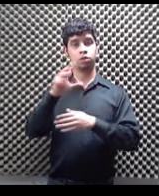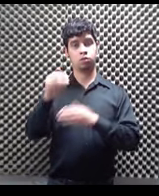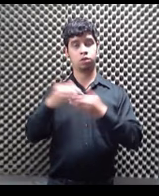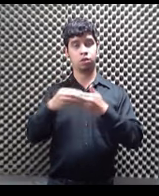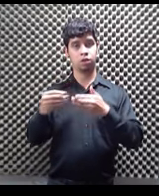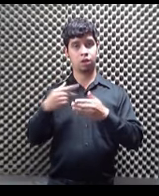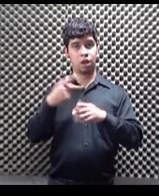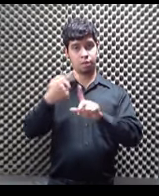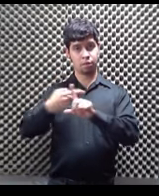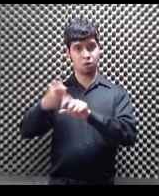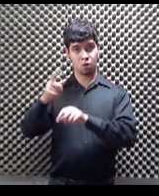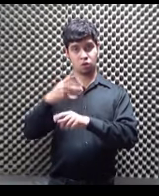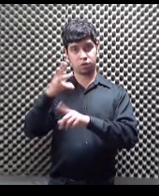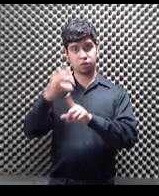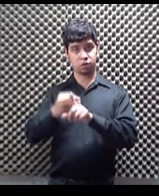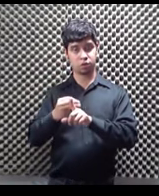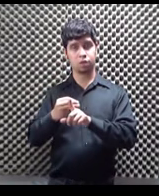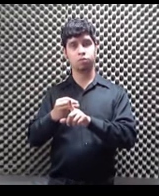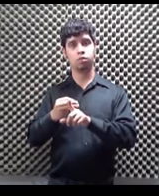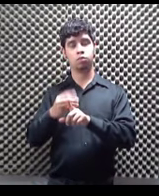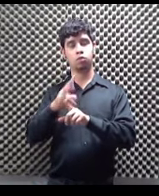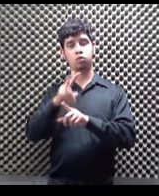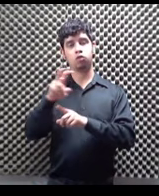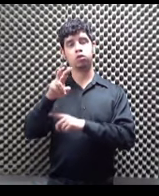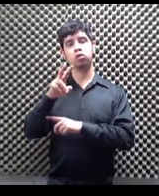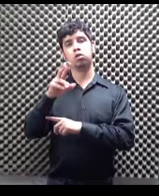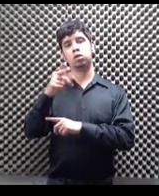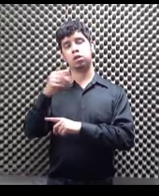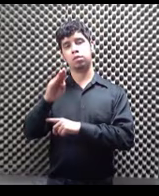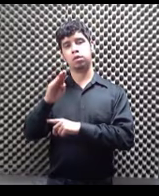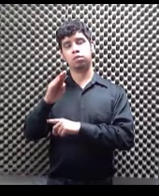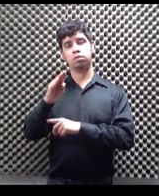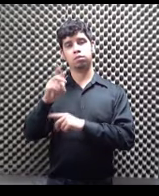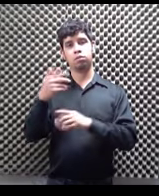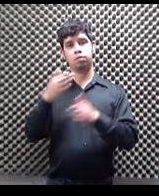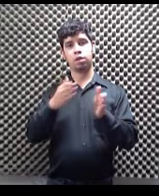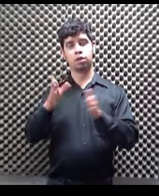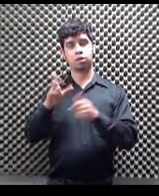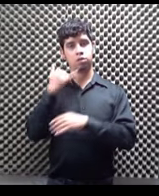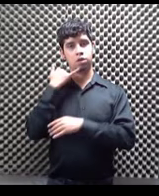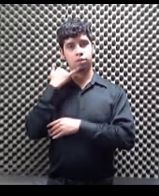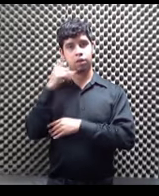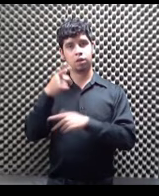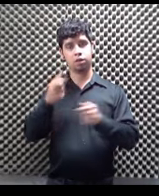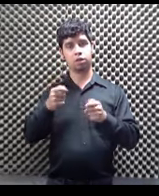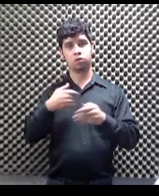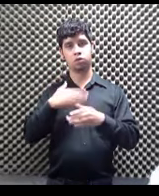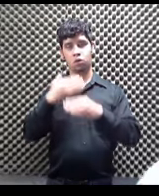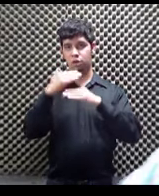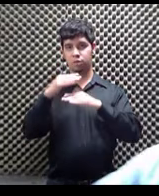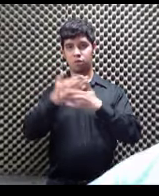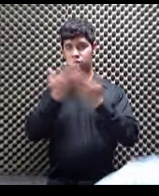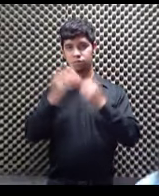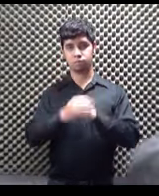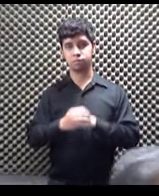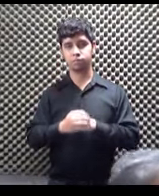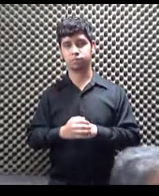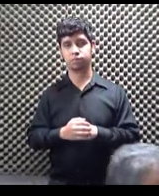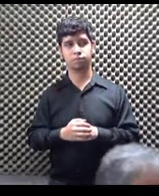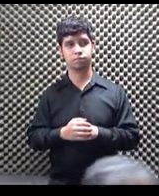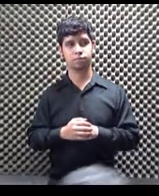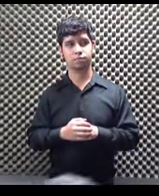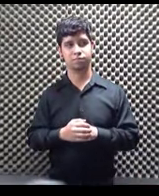2 GB o $60 por 3.5 GB en planes con llamadas y texteo ilimitado con larga distancia roaming a los Estados